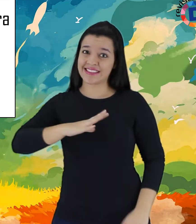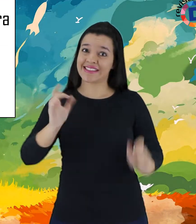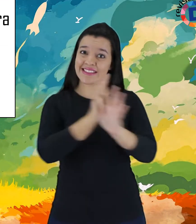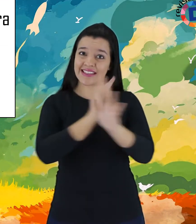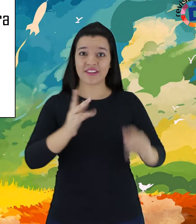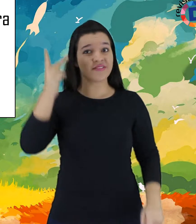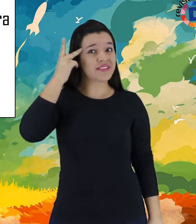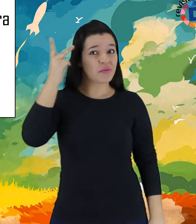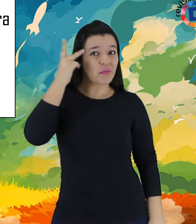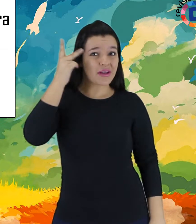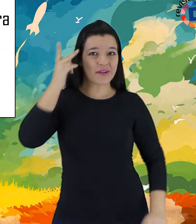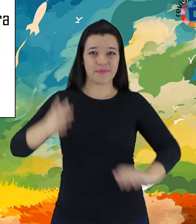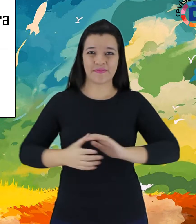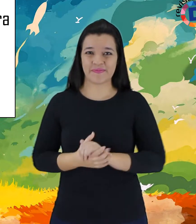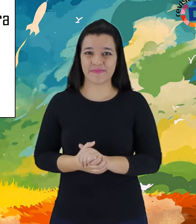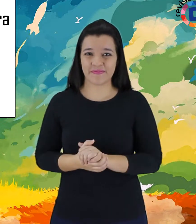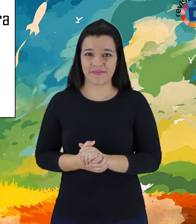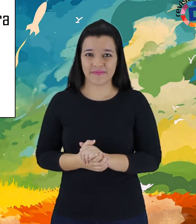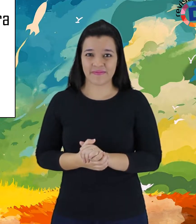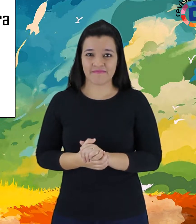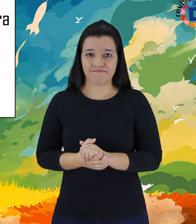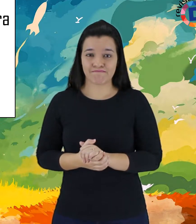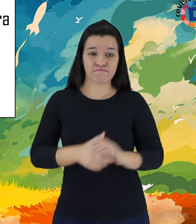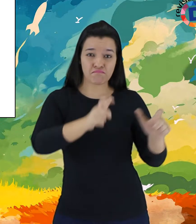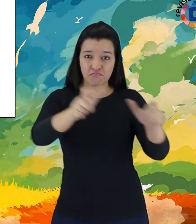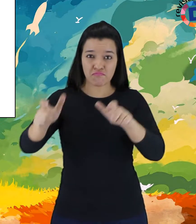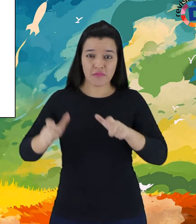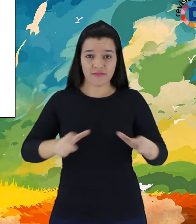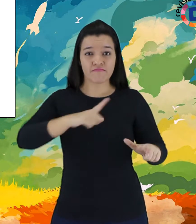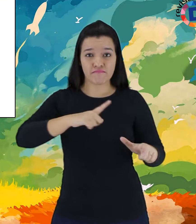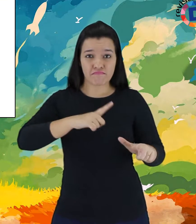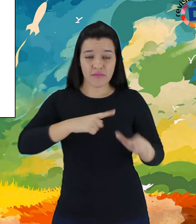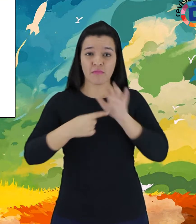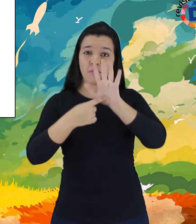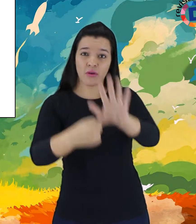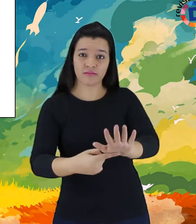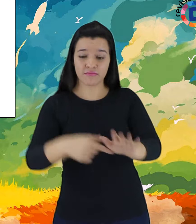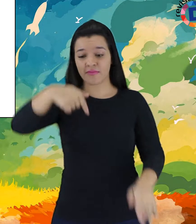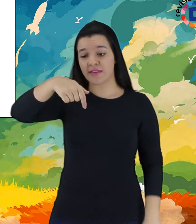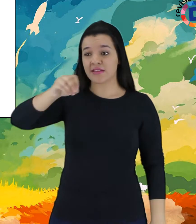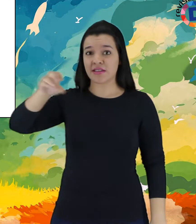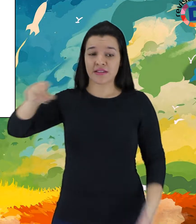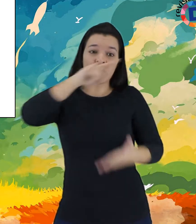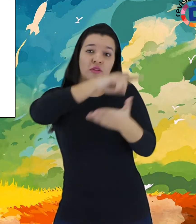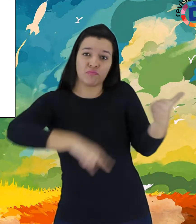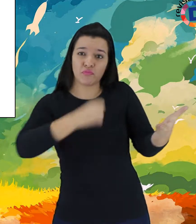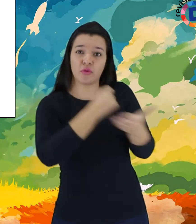São Paulo. O espaço reúne aproximadamente 700 documentos sobre